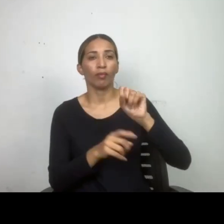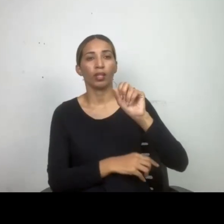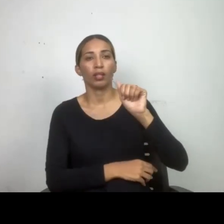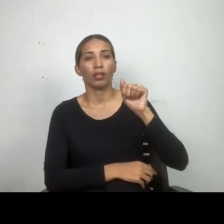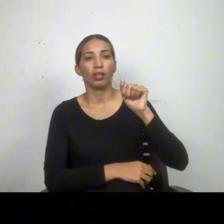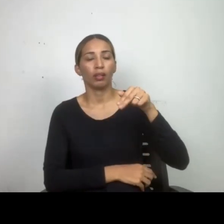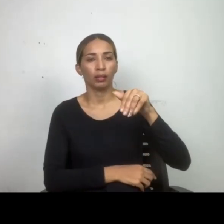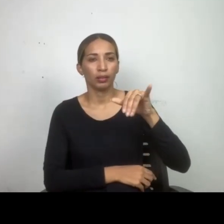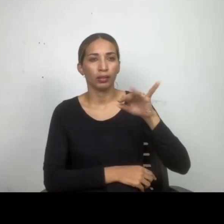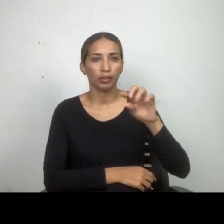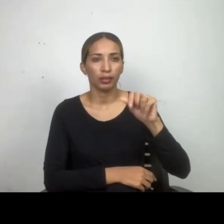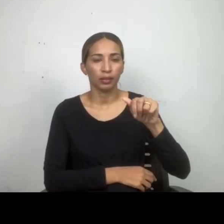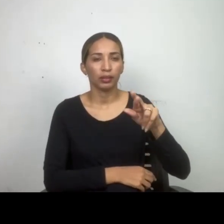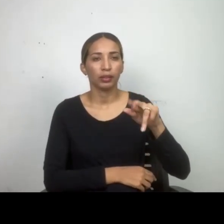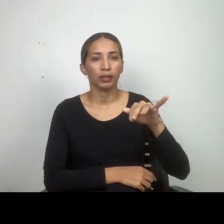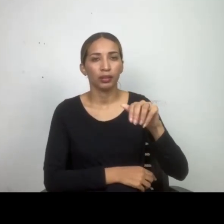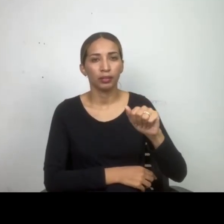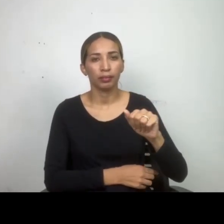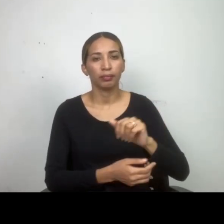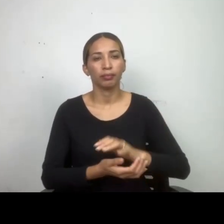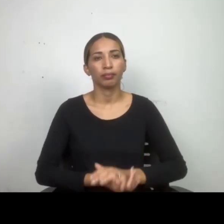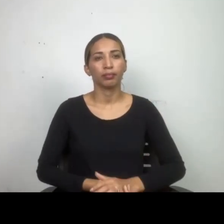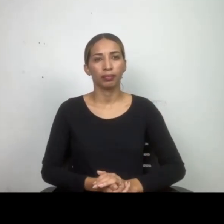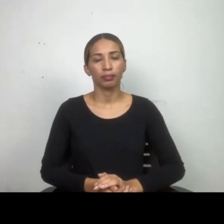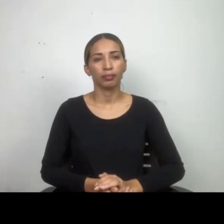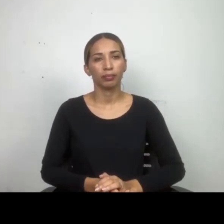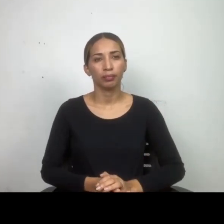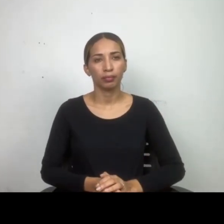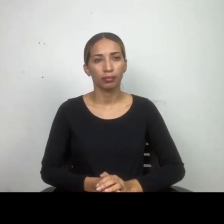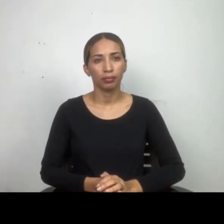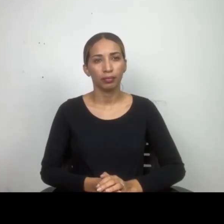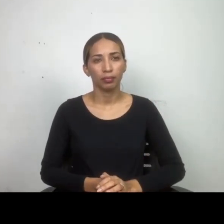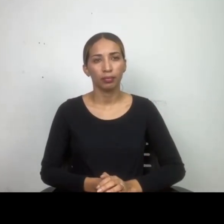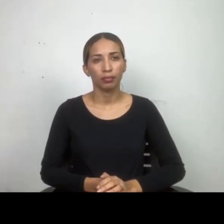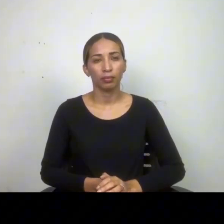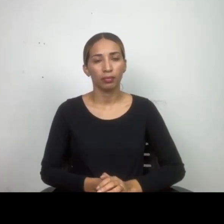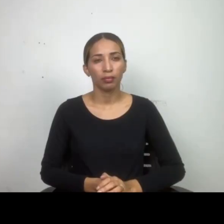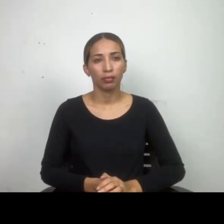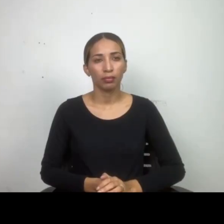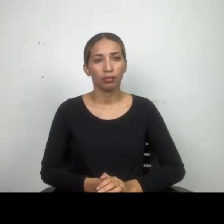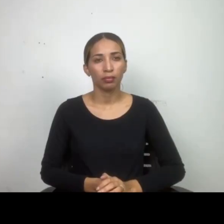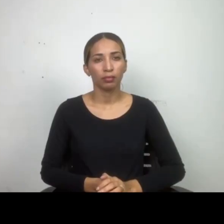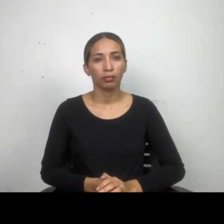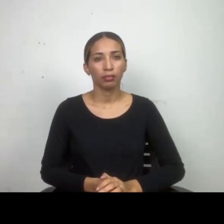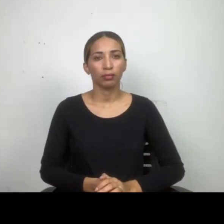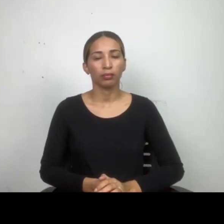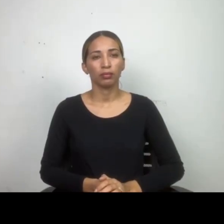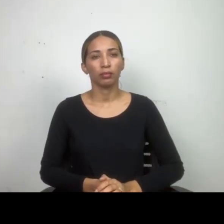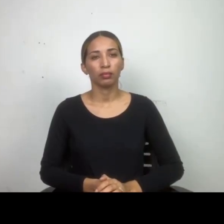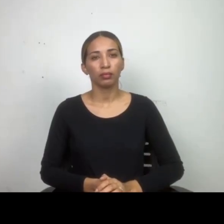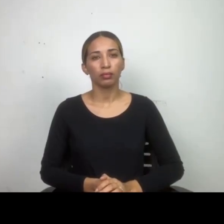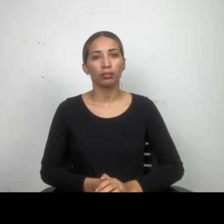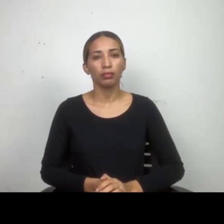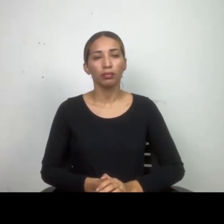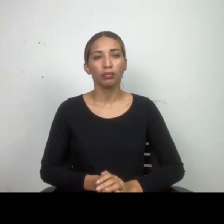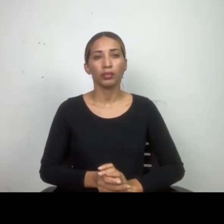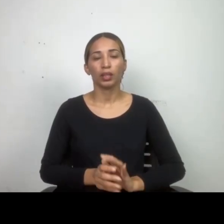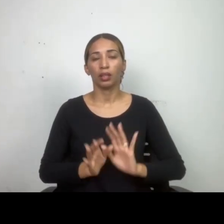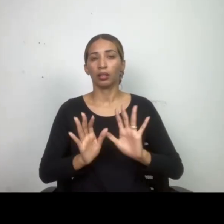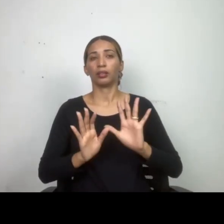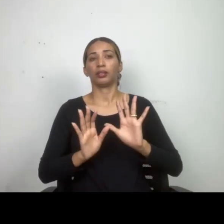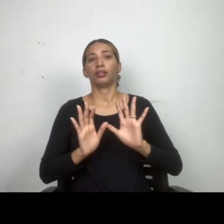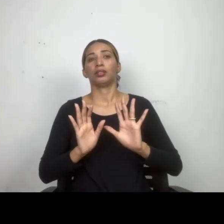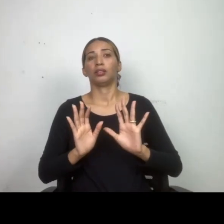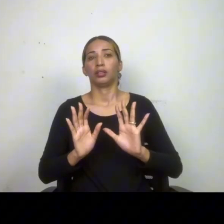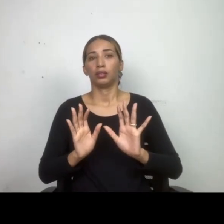Ah, ótimo, obrigada, Crislane. E E aí o governo deu uma recuada. O